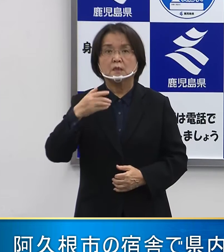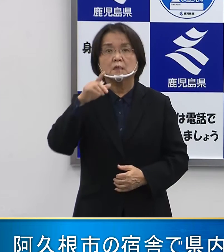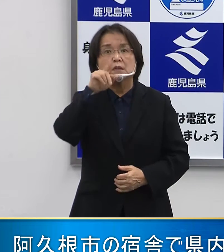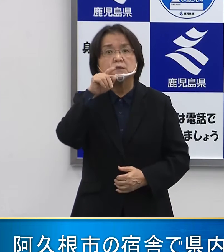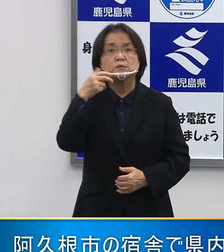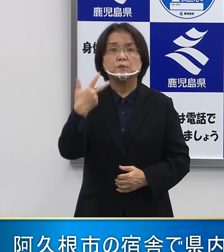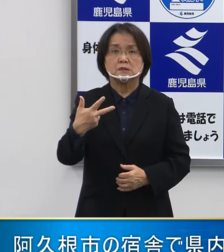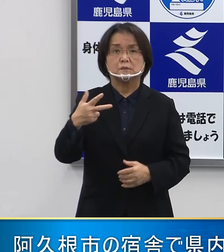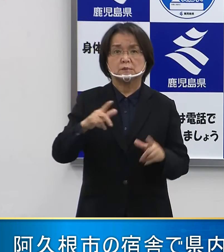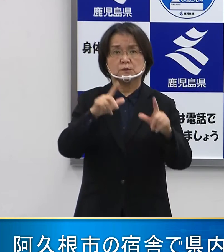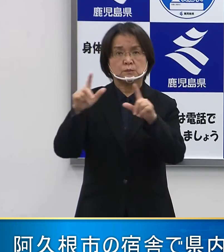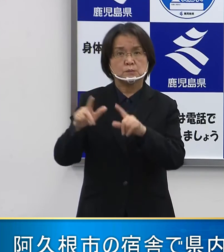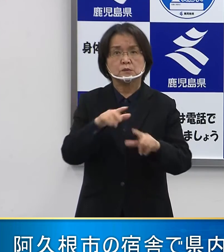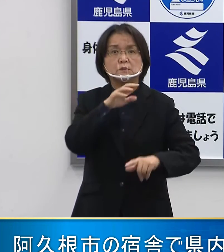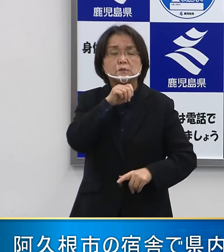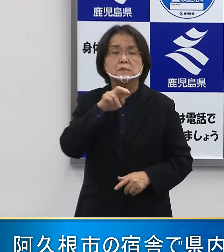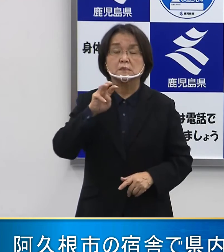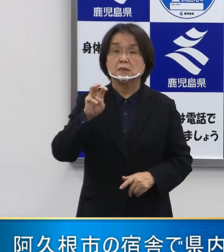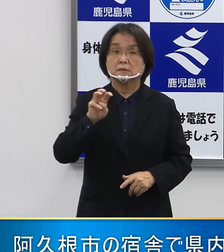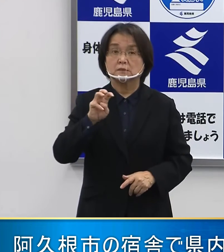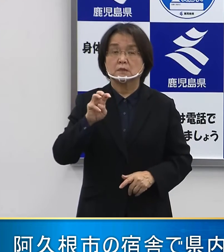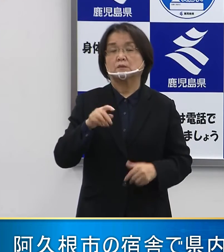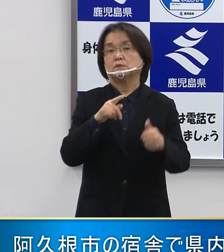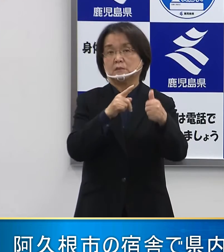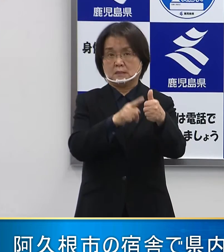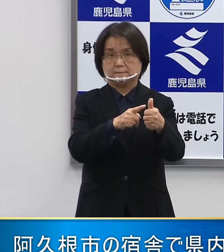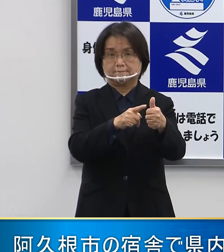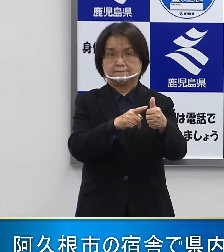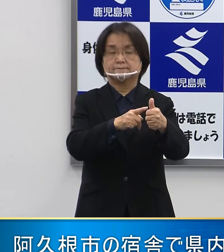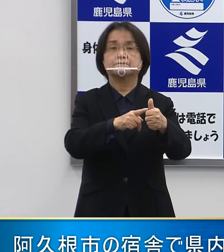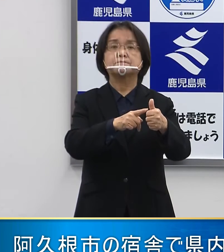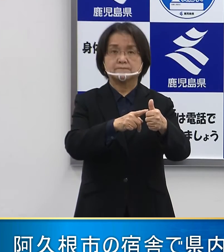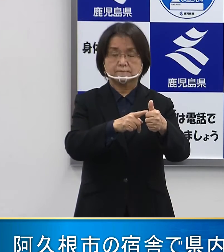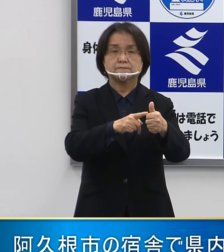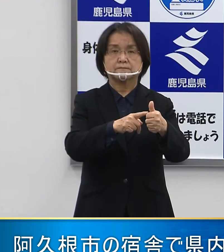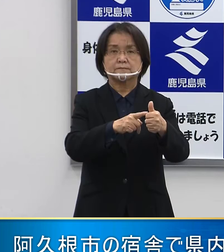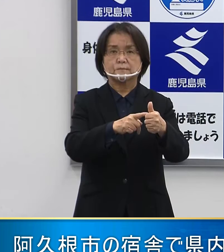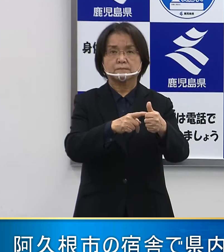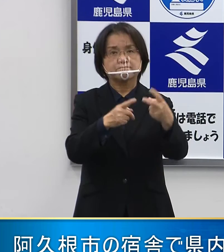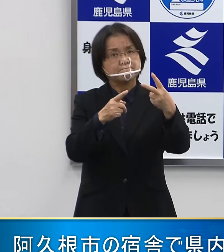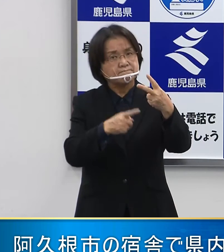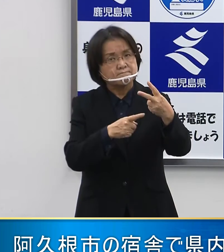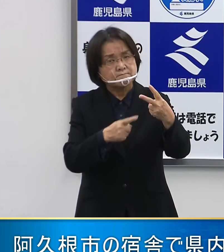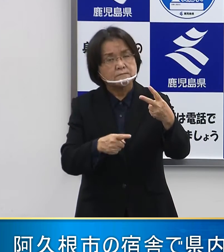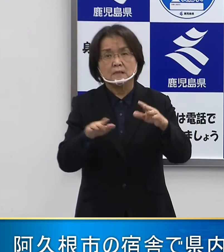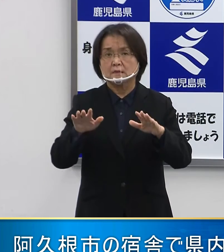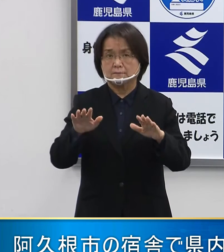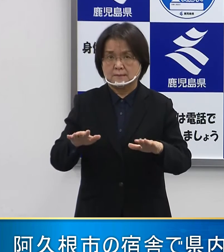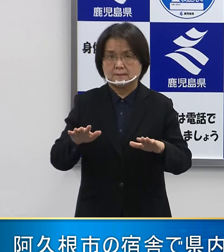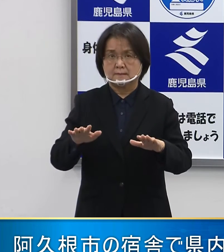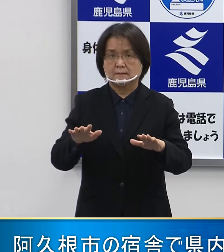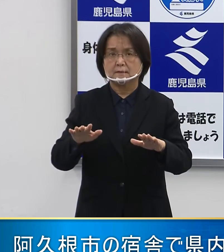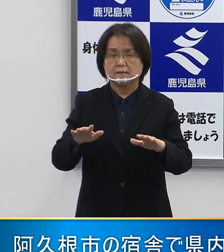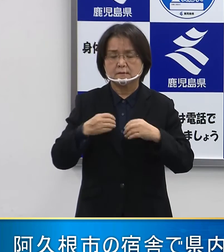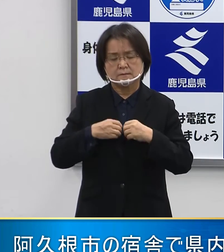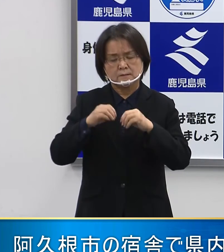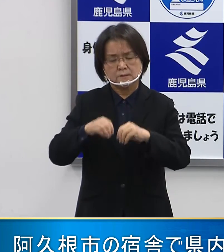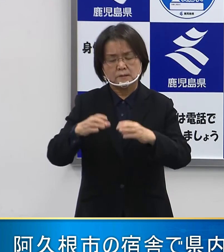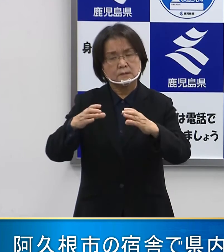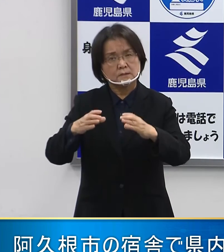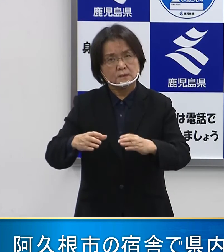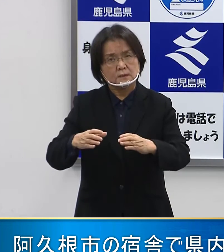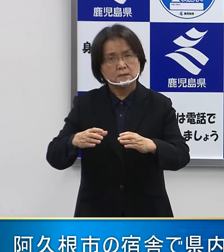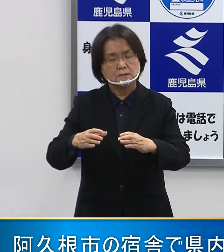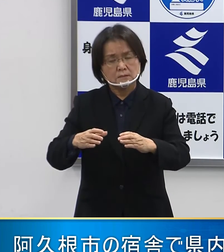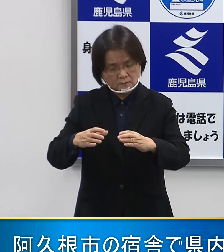在住の30代の男性ですこの2名については原事件ではクラスターとの関連は確認